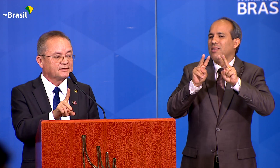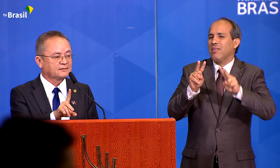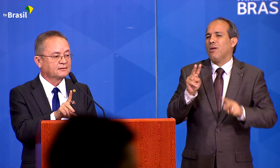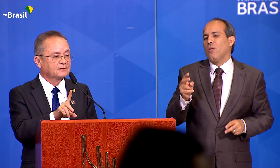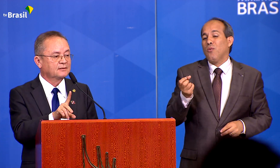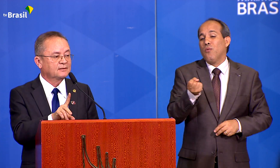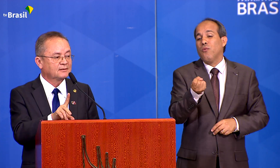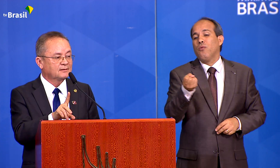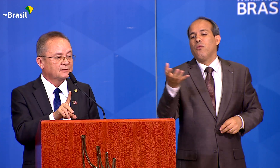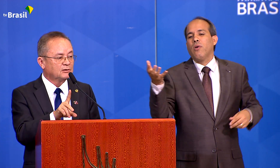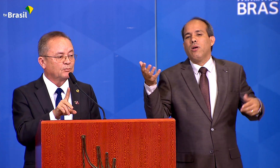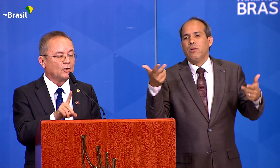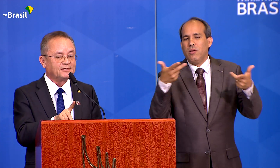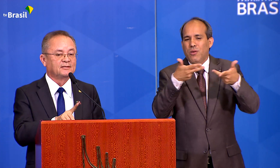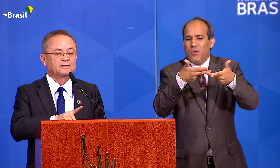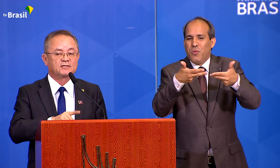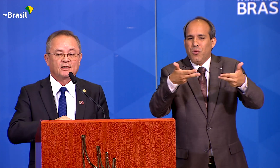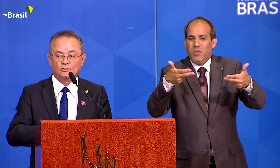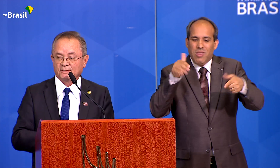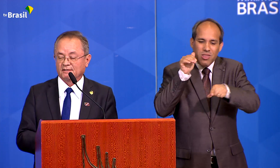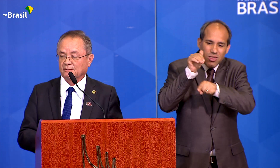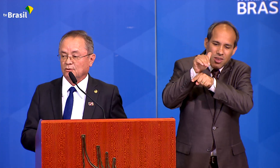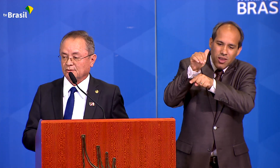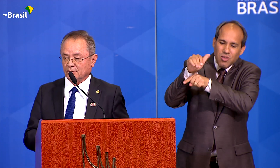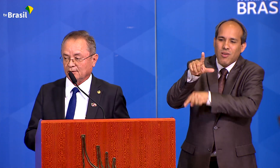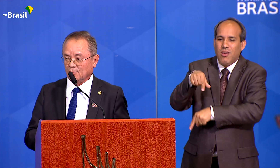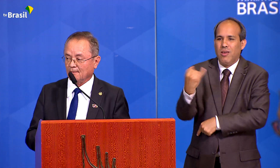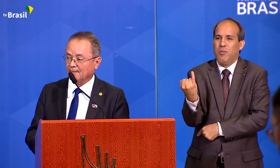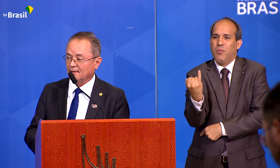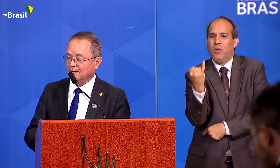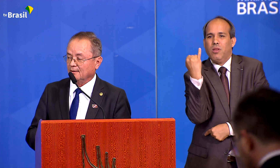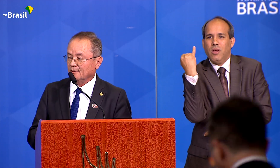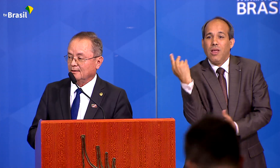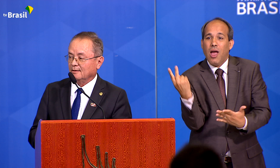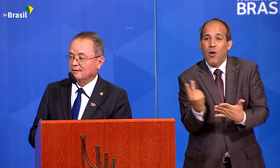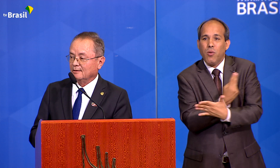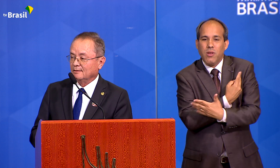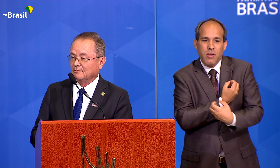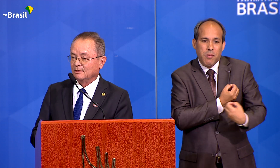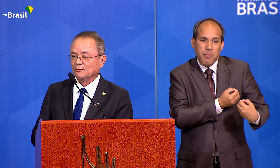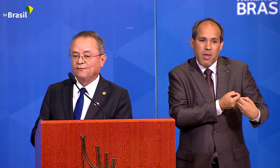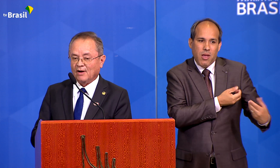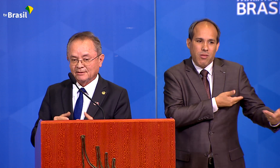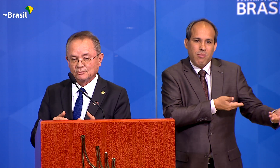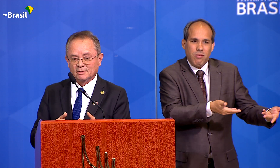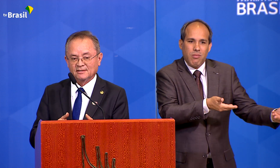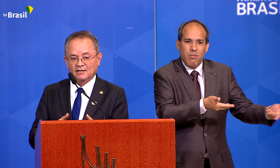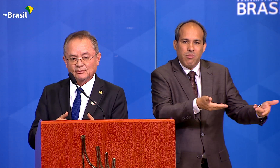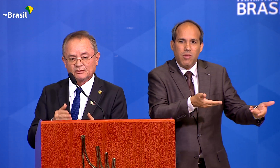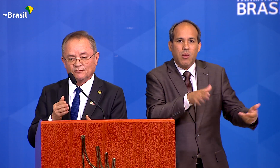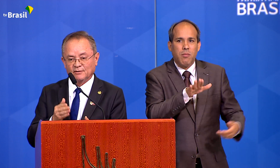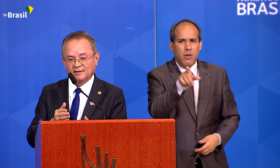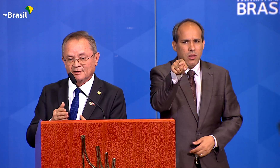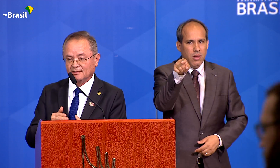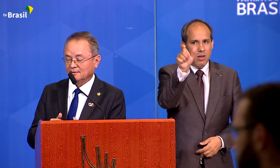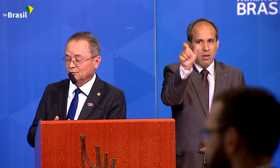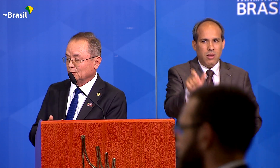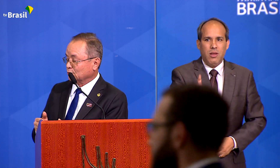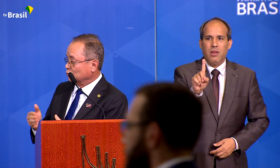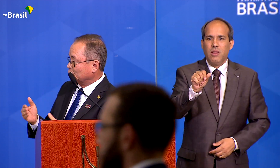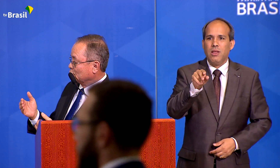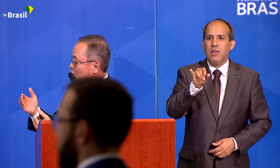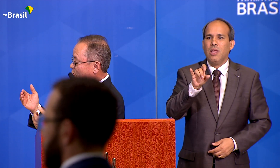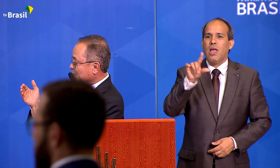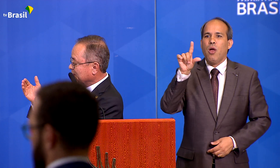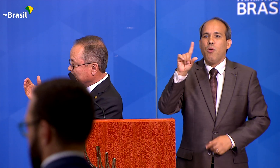tanta coisa importante que acontece ao nosso redor É mas o fato Daniel Silveira